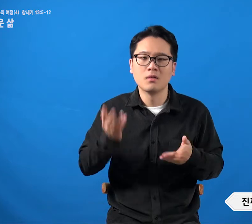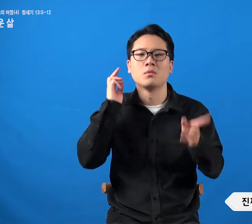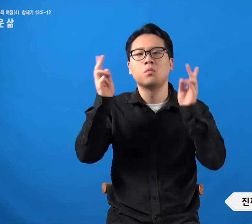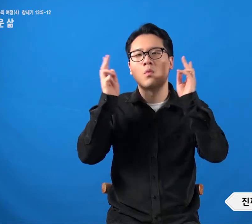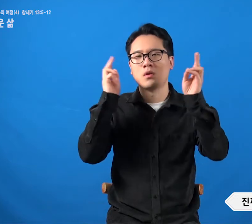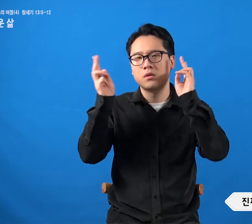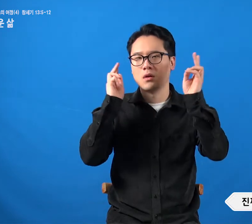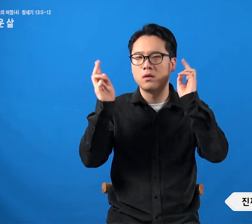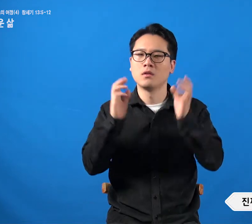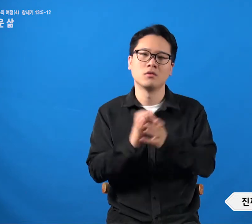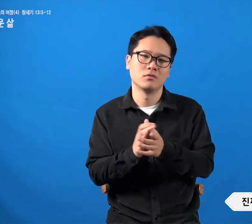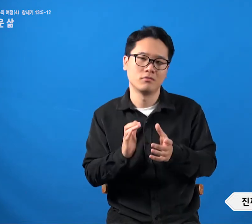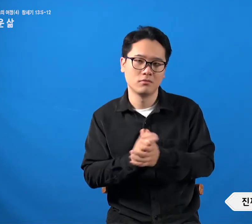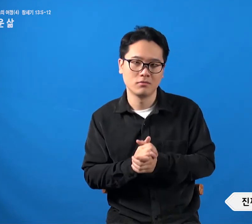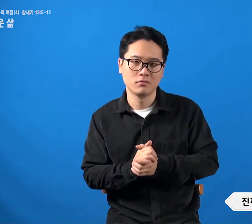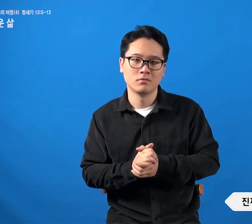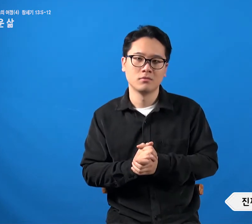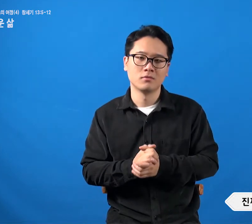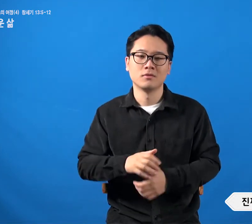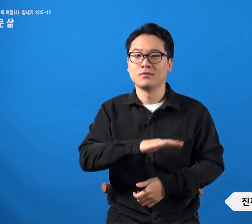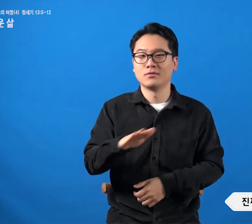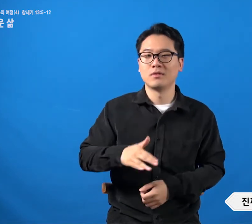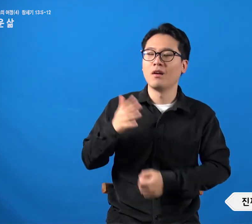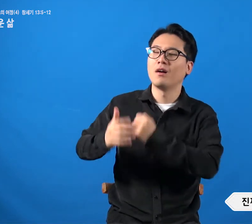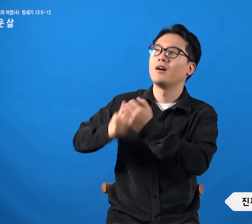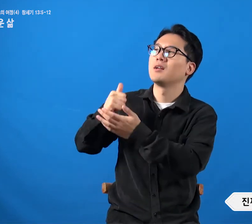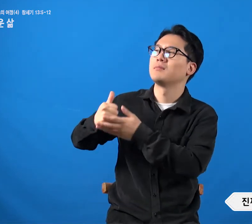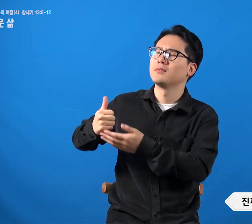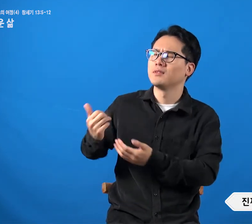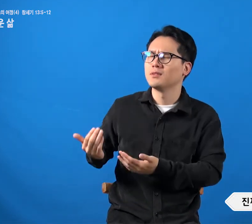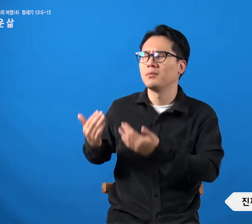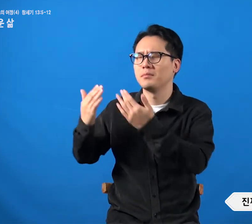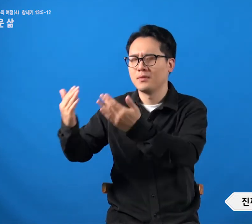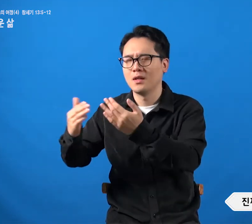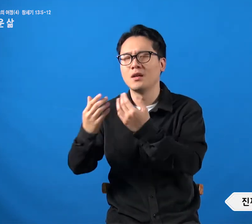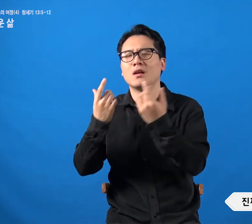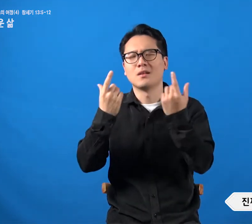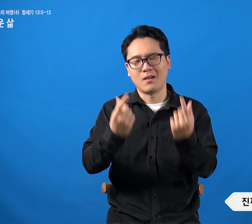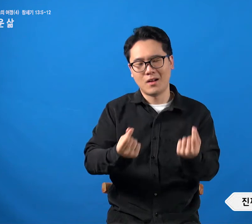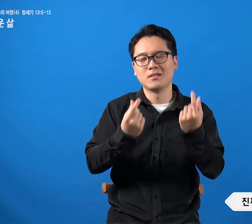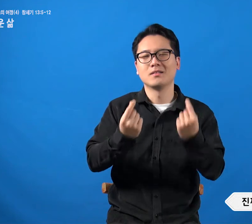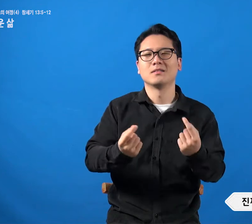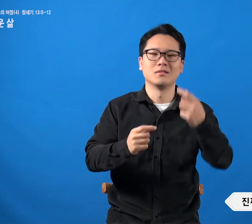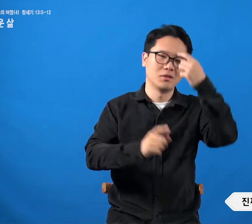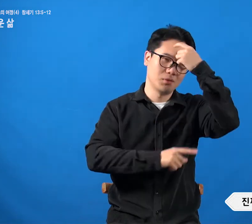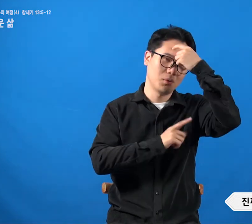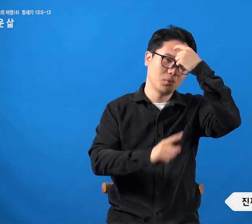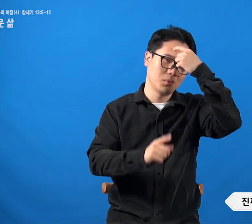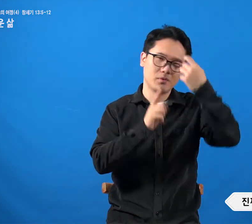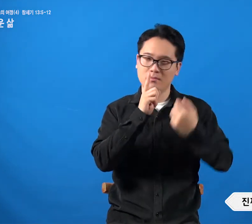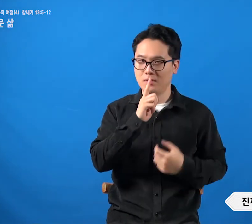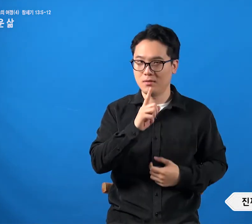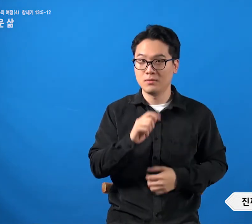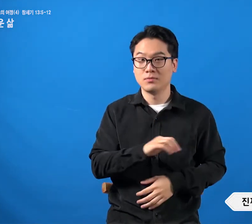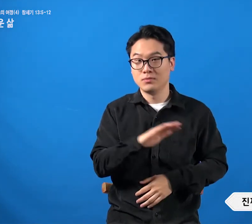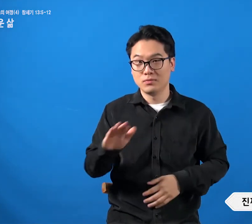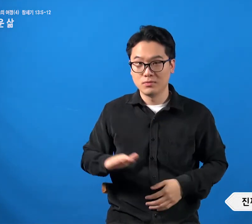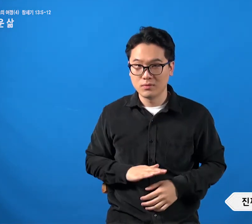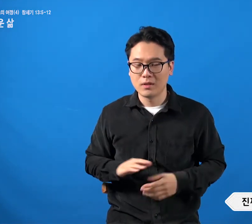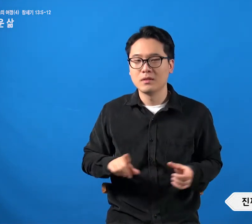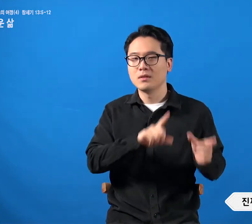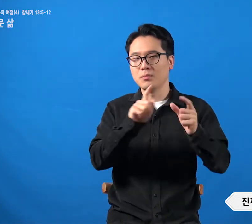직장의 동료입니다. 우리 하나님을 섬기는 같은 성도입니다. 우리 삶 속에 그